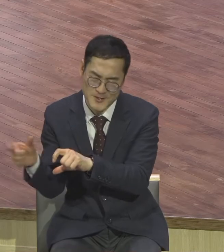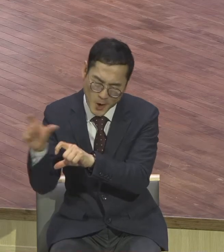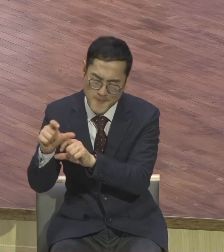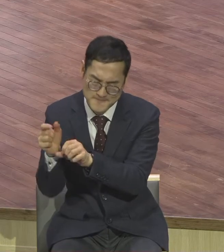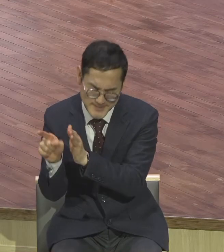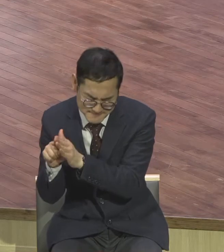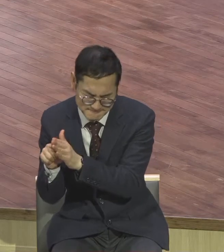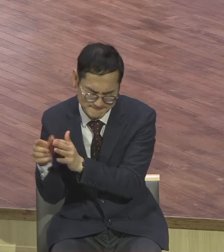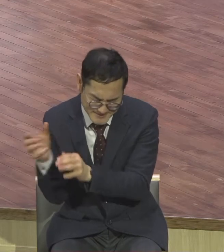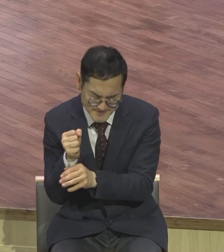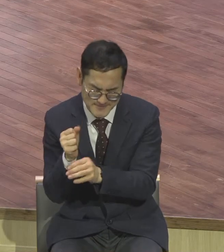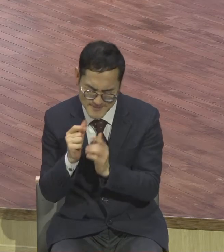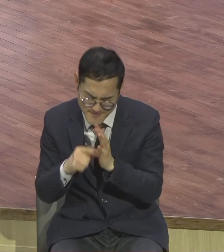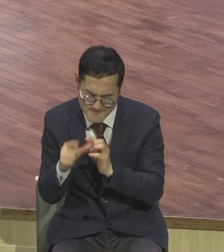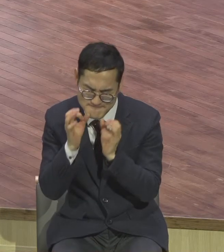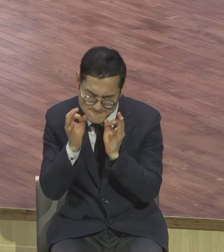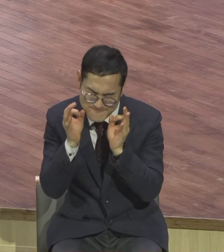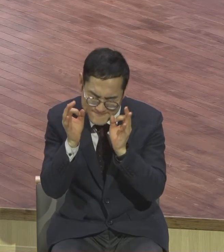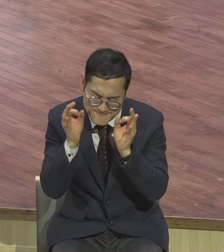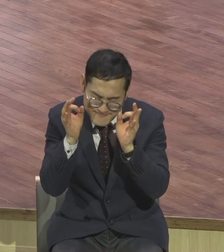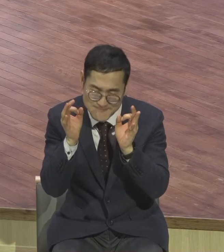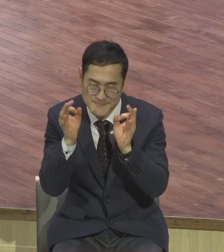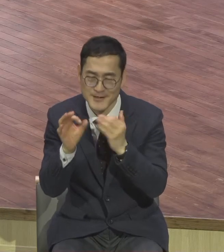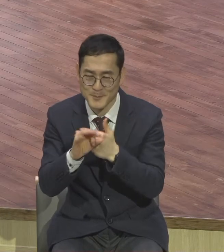세졌어. 그 귀신을 쫓아내다가